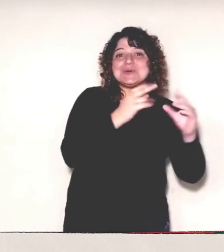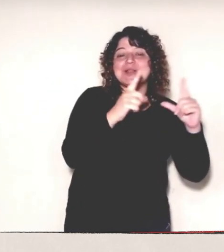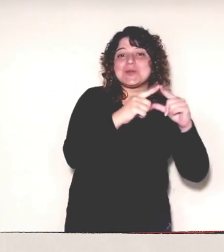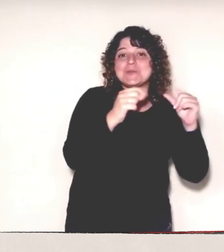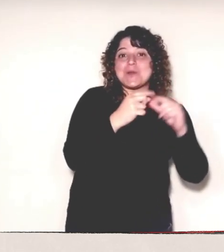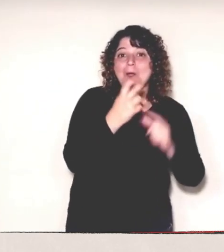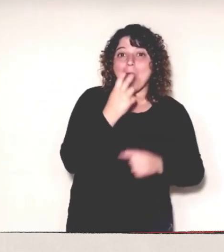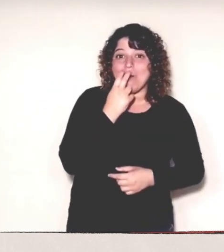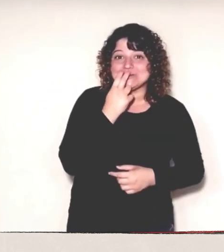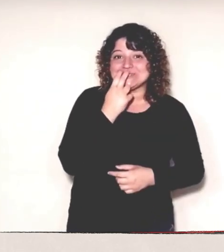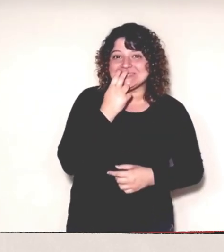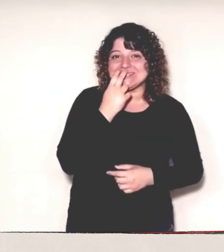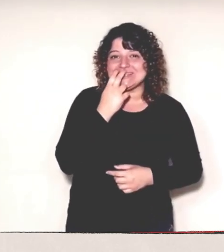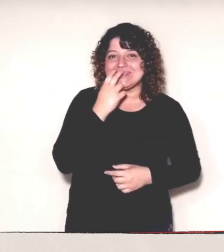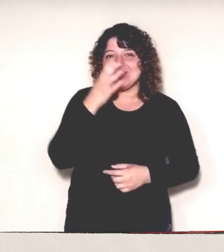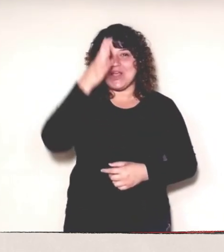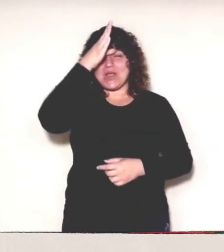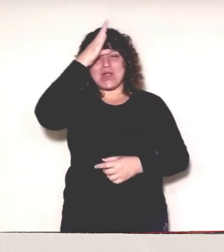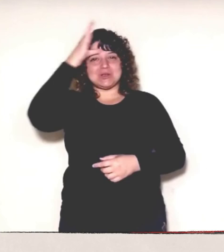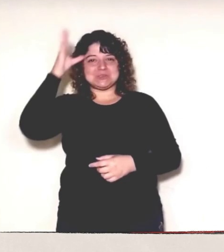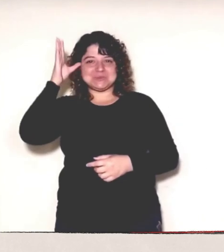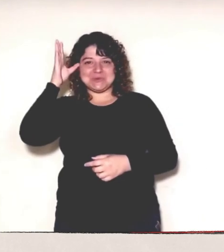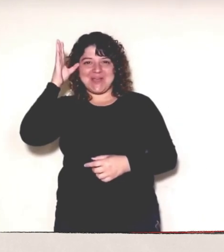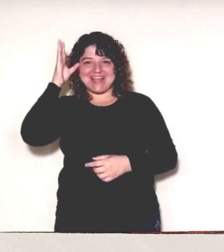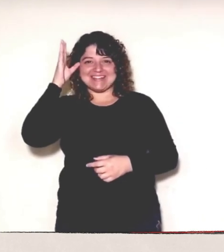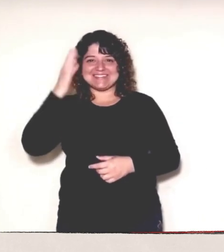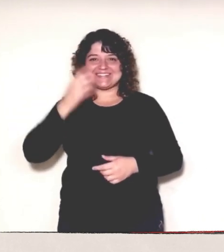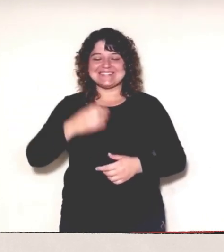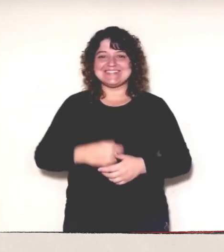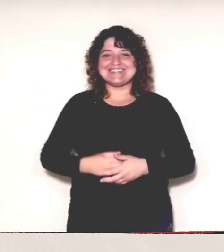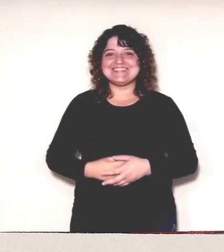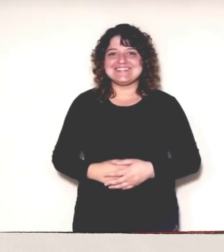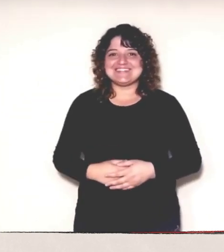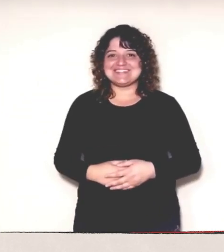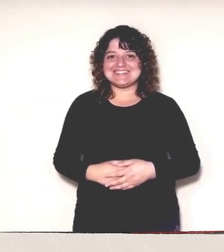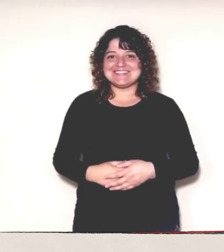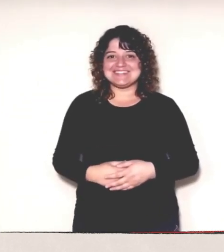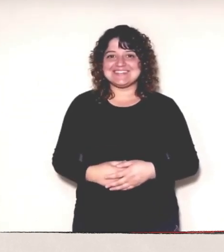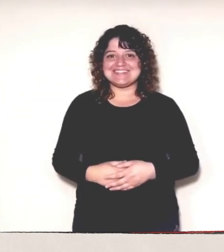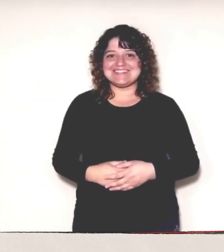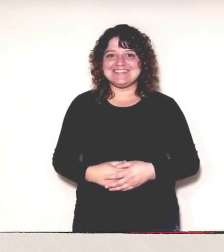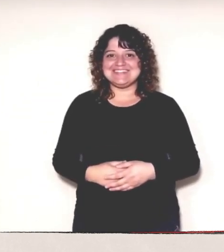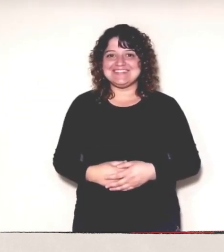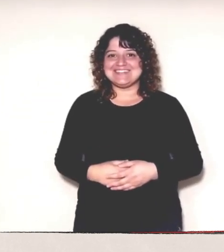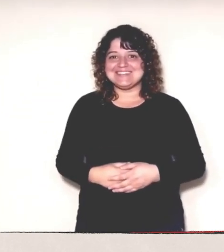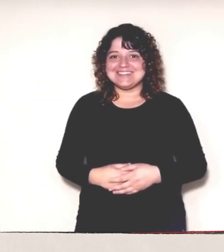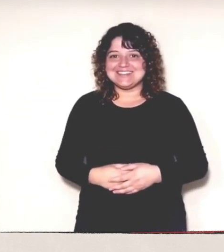Y la escuela número 11 en Concepción del Uruguay.